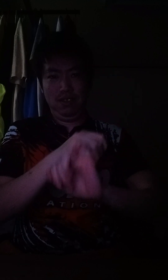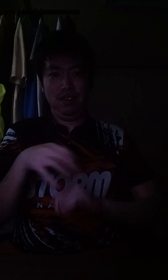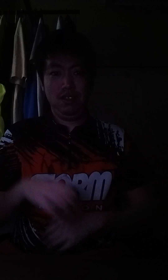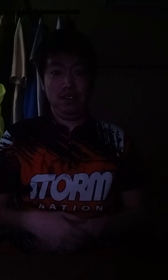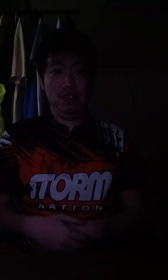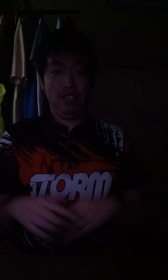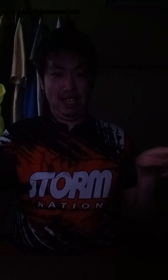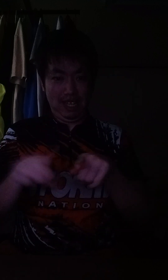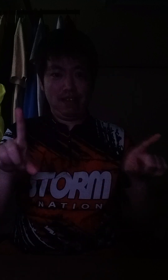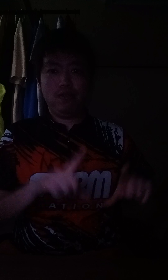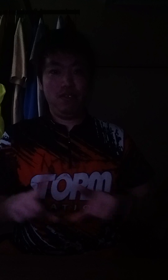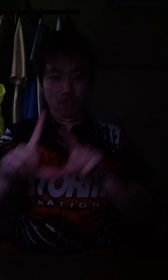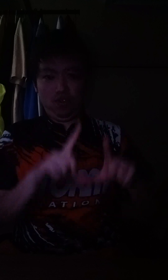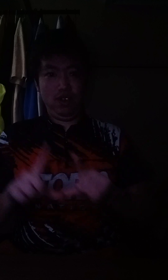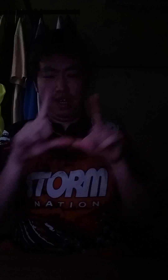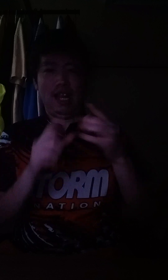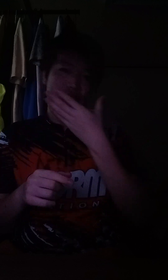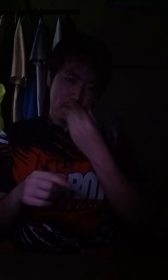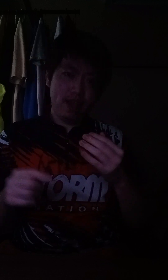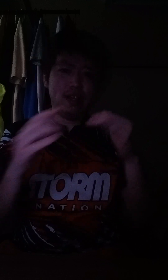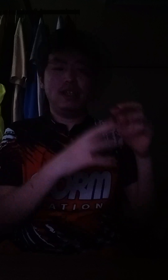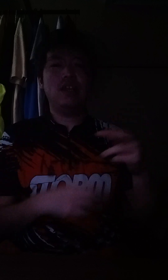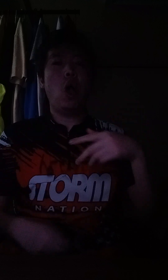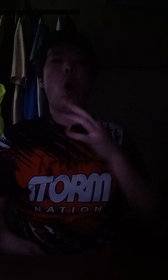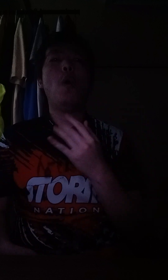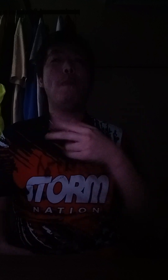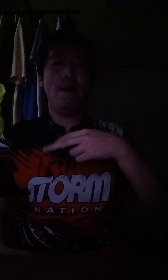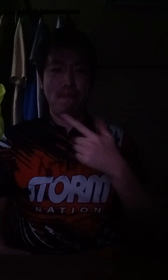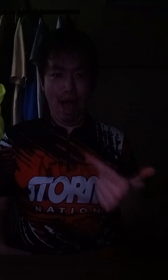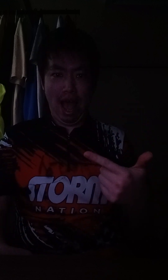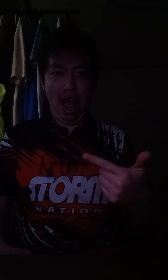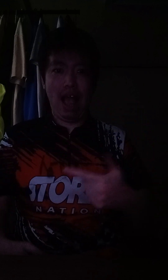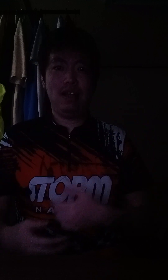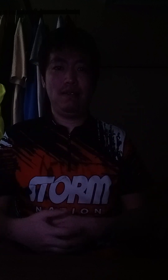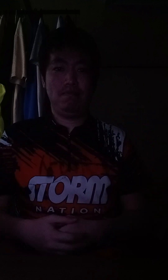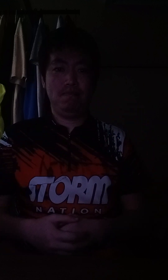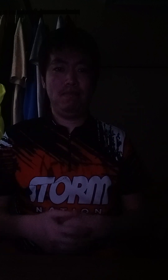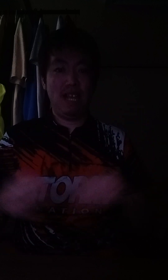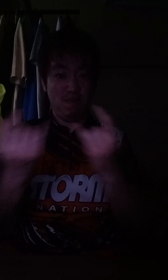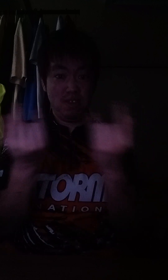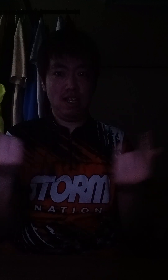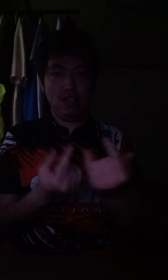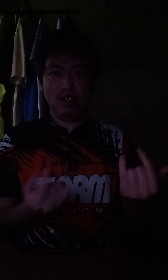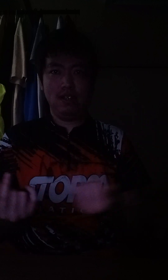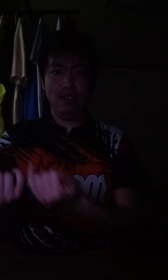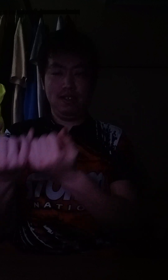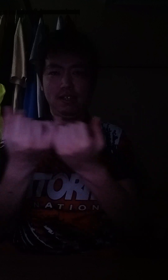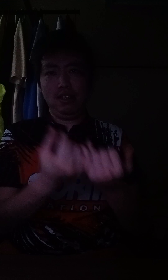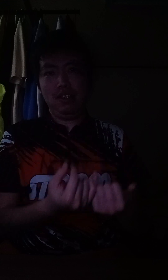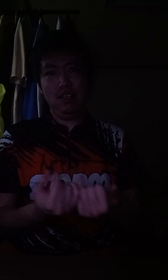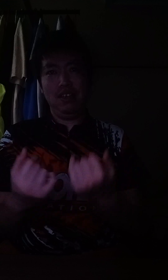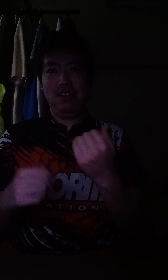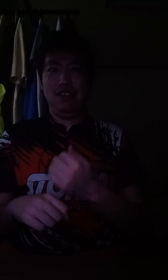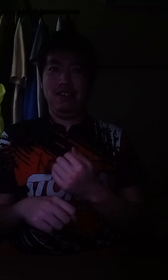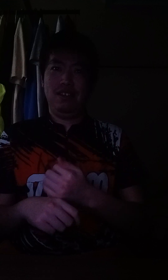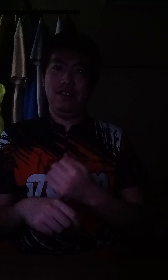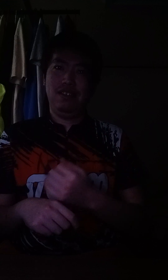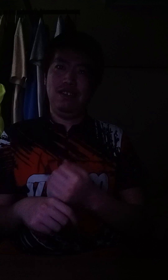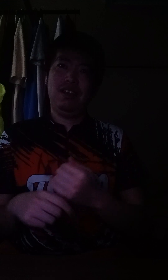승현이와 함께하는 하루가 행복이자 꿈이라는 엄마 아빠. 앞으로 가야 할 길이 험난할지라도 늘 사랑하는